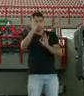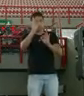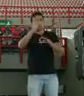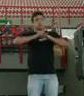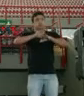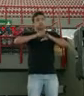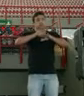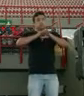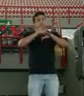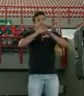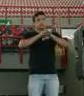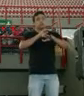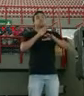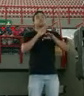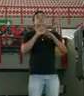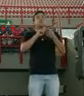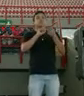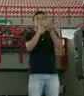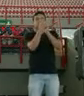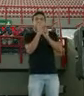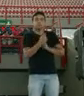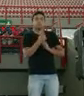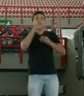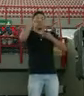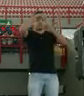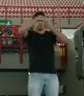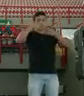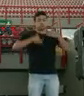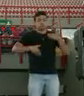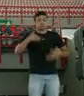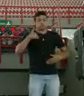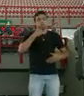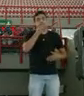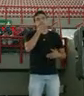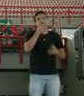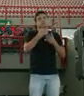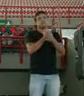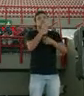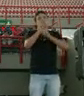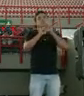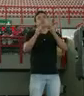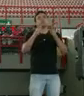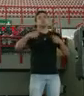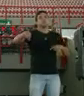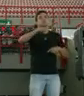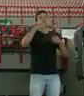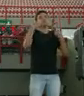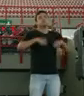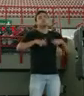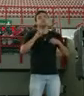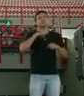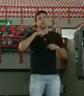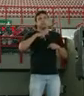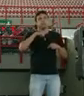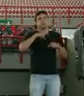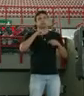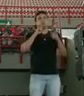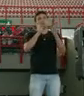na regulação das funções corporais. Você pode perguntar, por que que nós precisamos